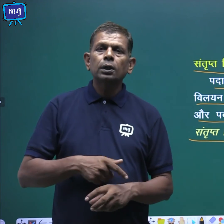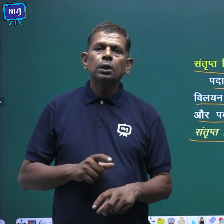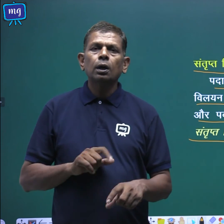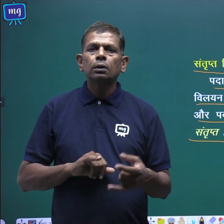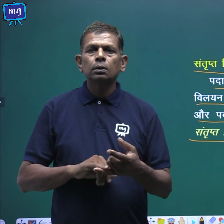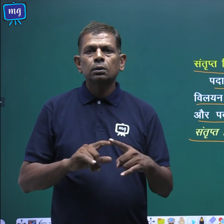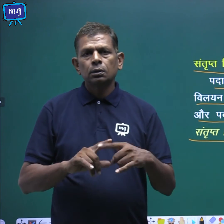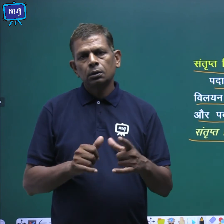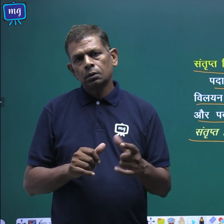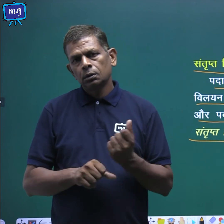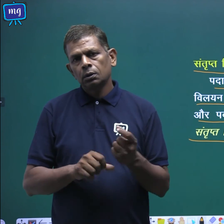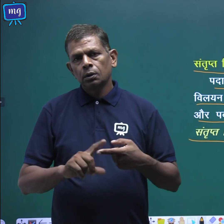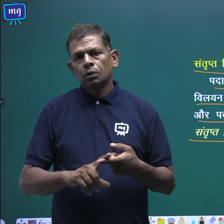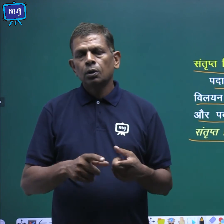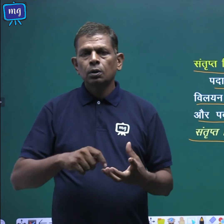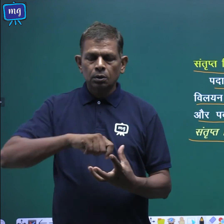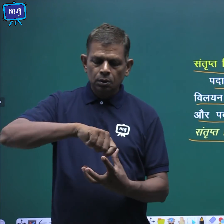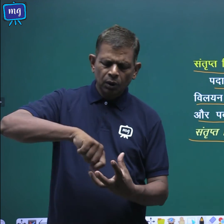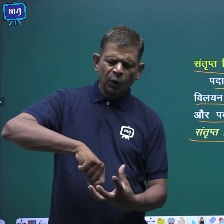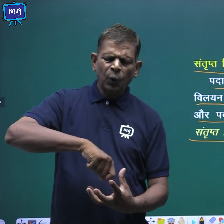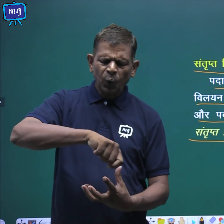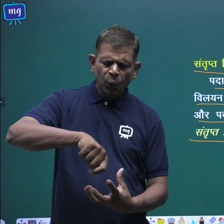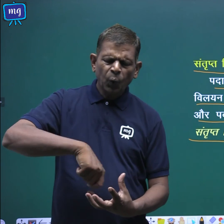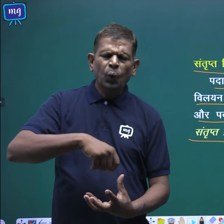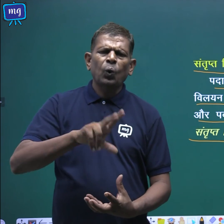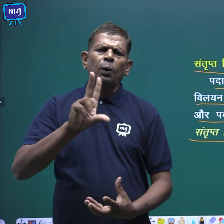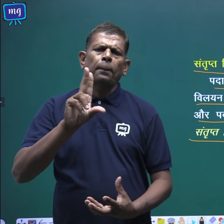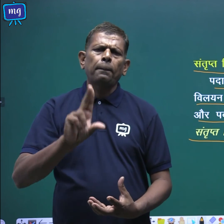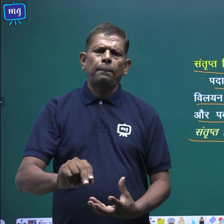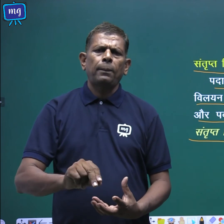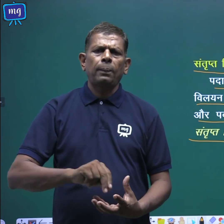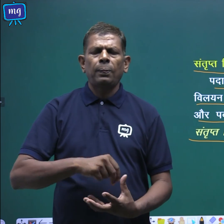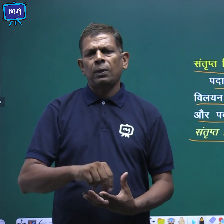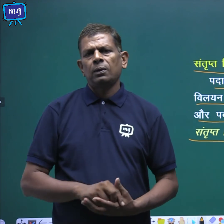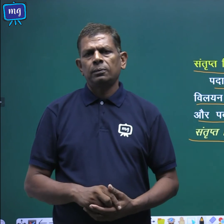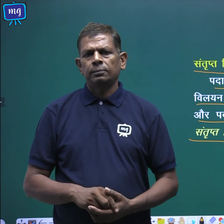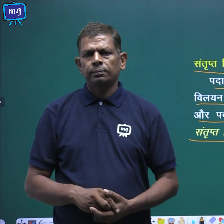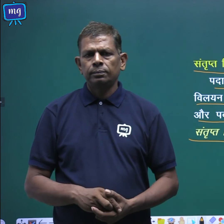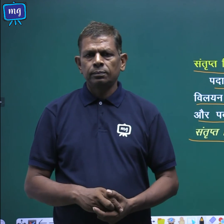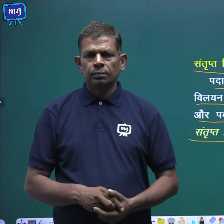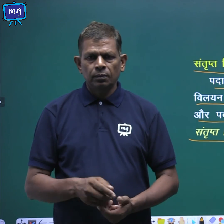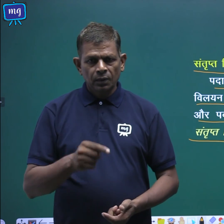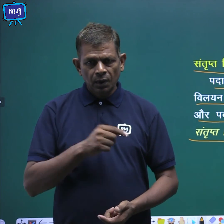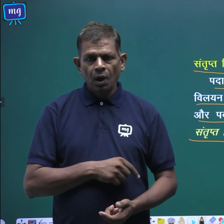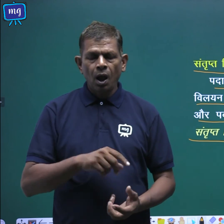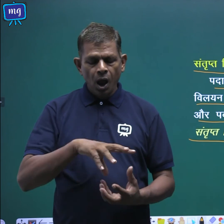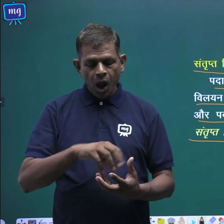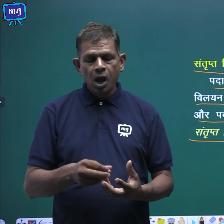आएगी जब इसमें चीनी या नमक घुलना बंद हो जाएगा, यहाँ